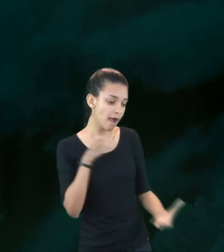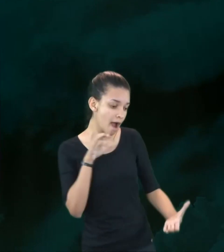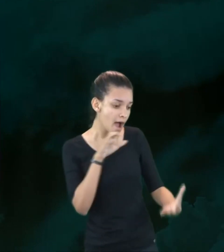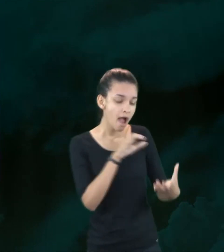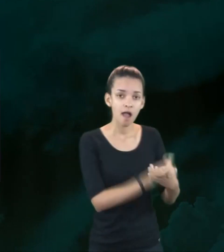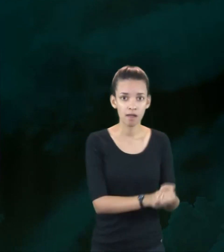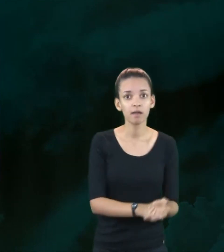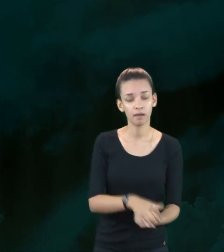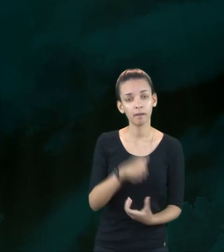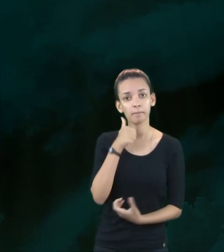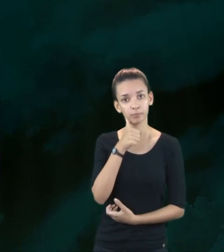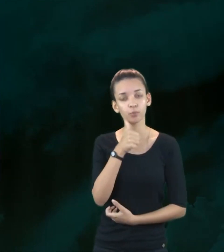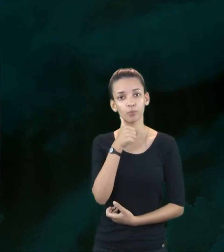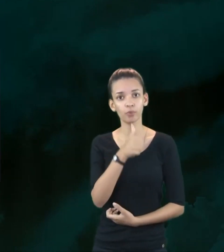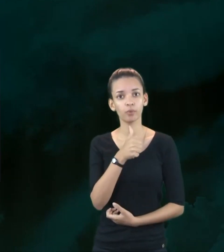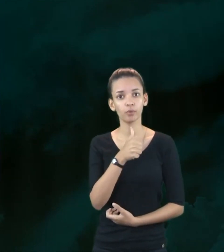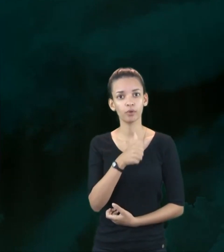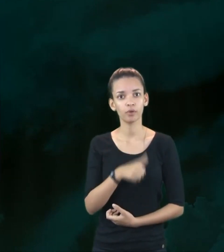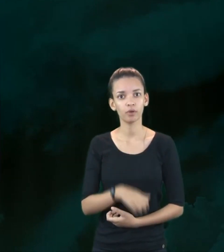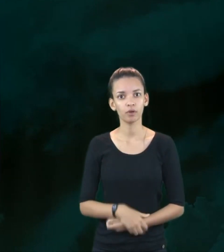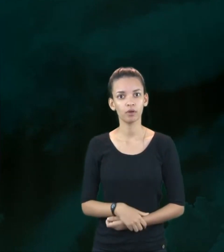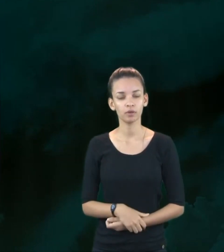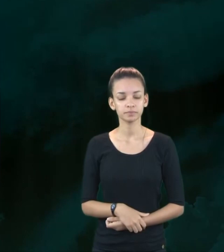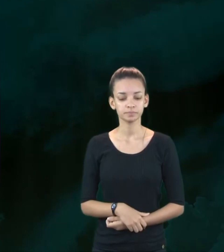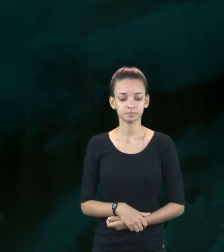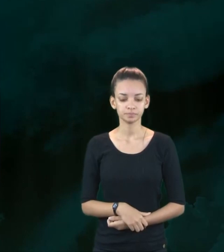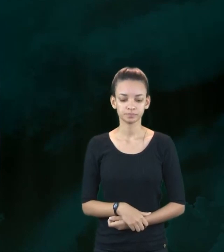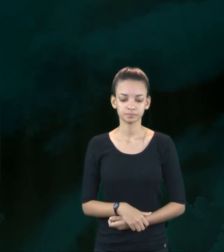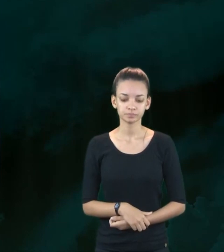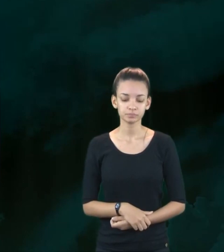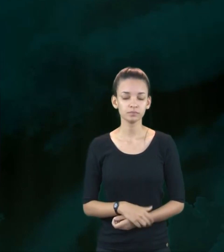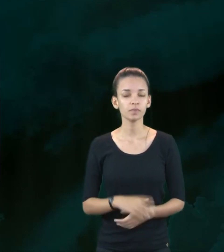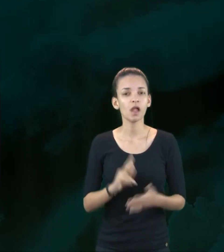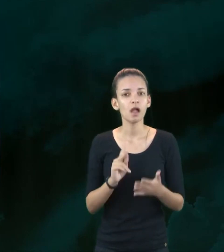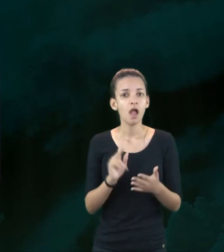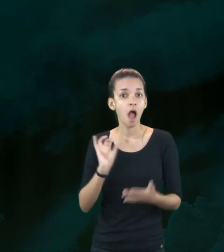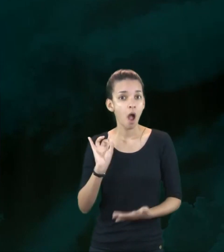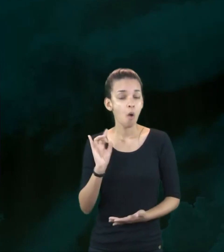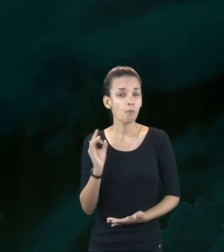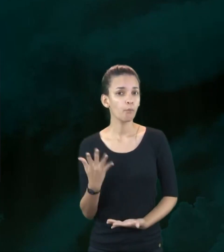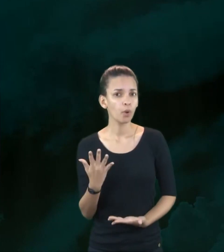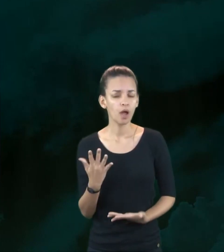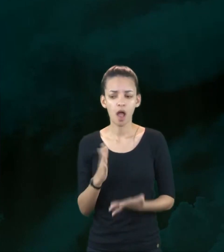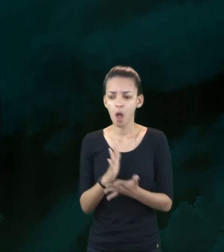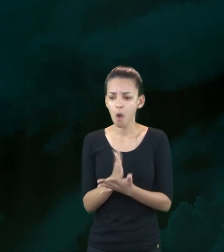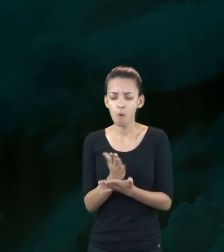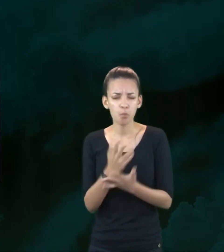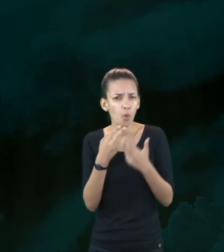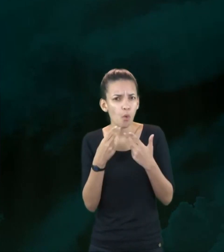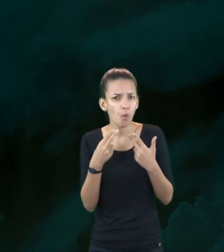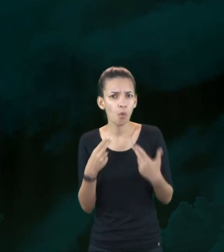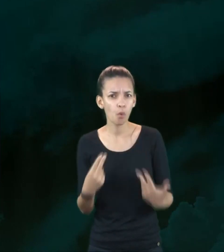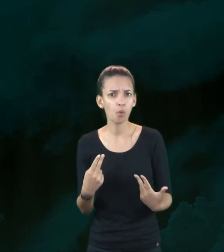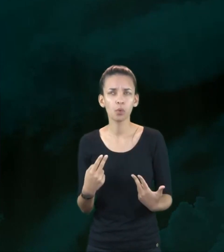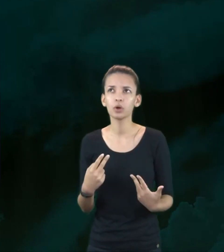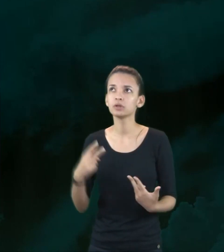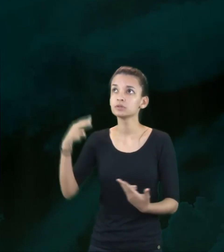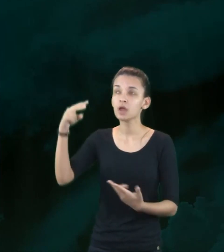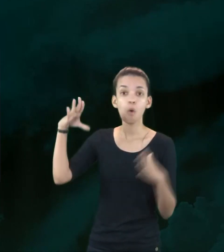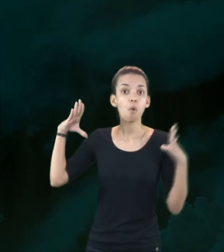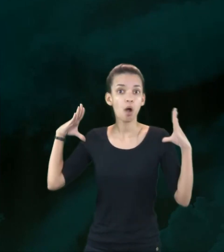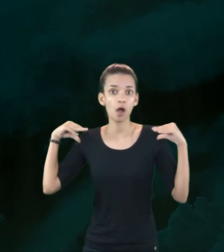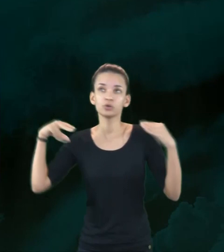esposas. E alguma coisa aconteceu, eles assumiram, de alguma forma, um corpo físico, um corpo